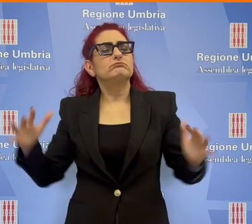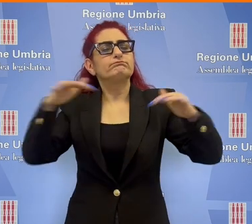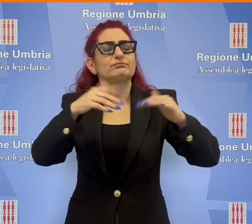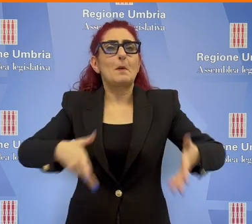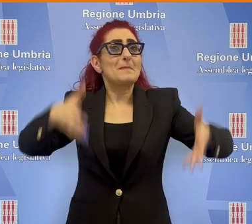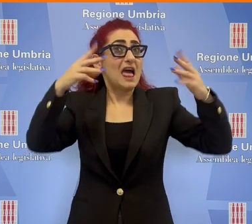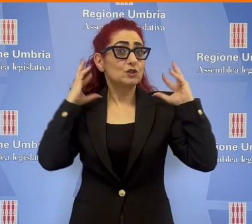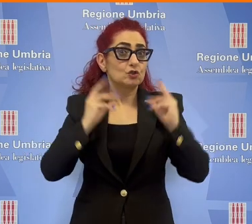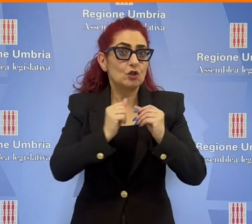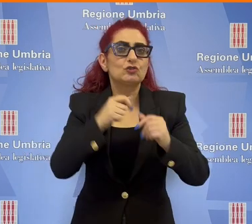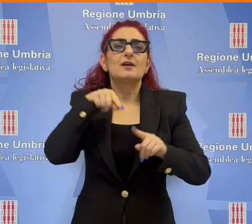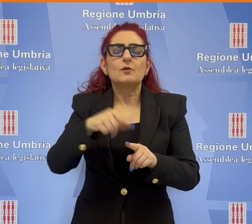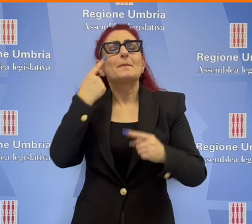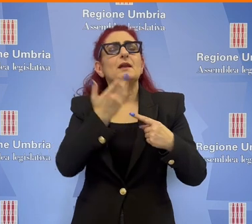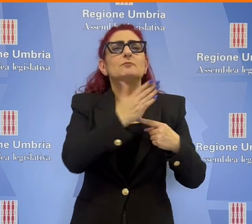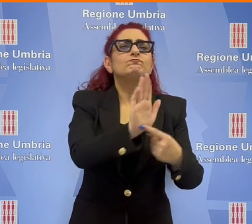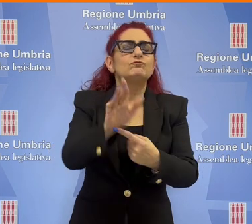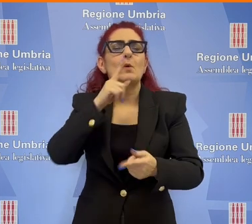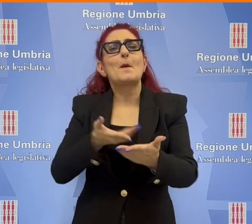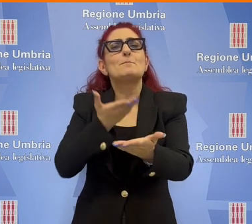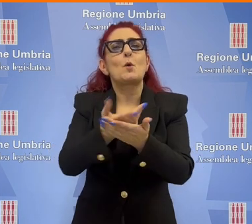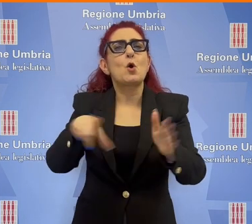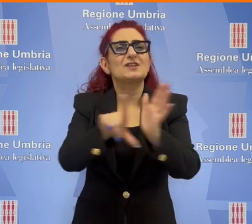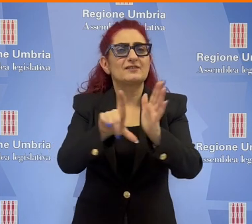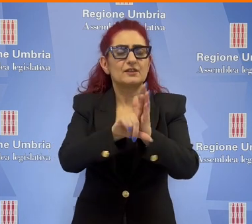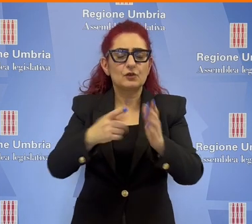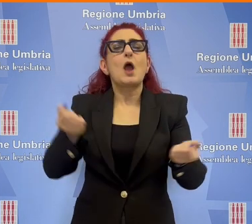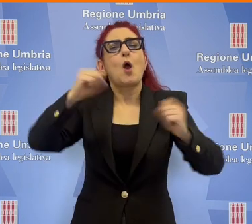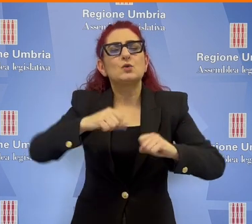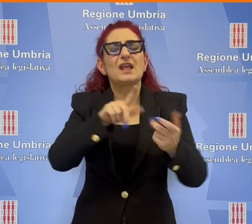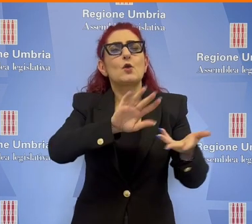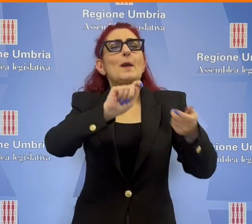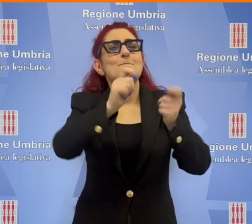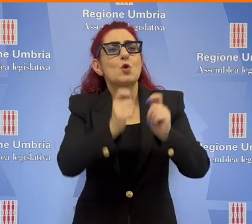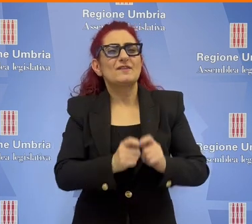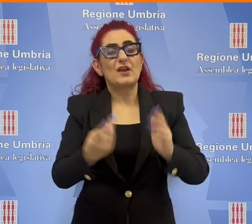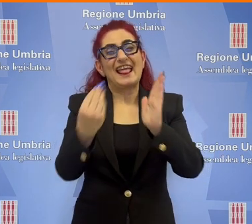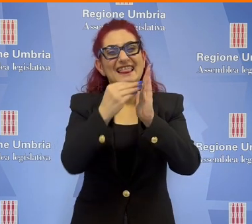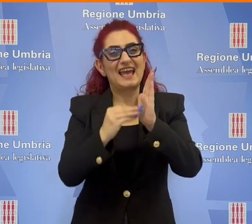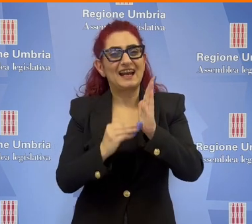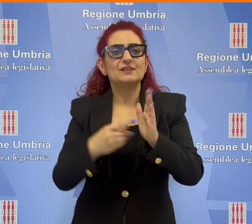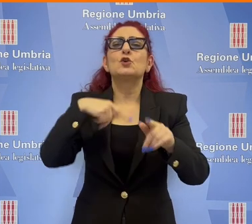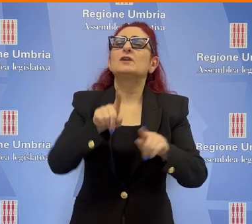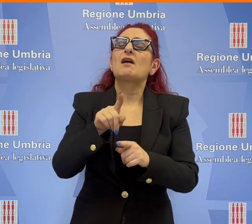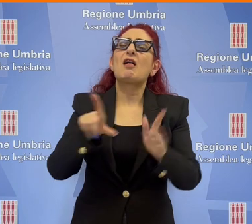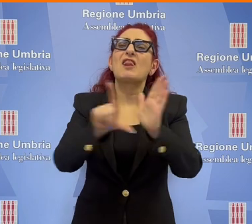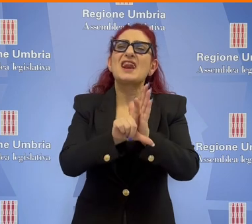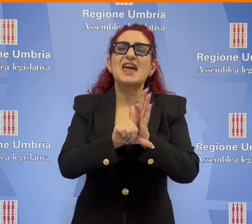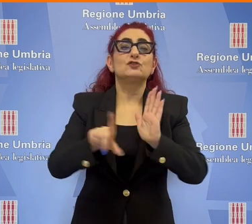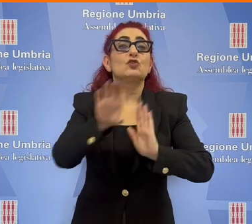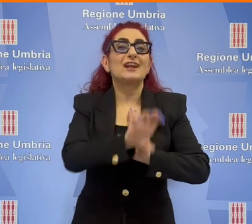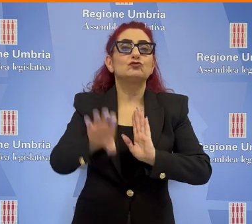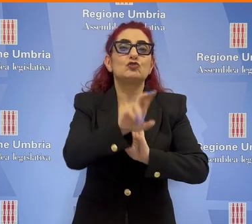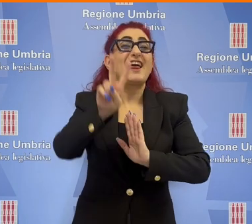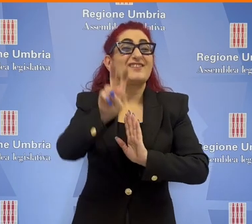Perugia per l'illustrazione della proposta di legge ulteriori modificazioni ed integrazioni alla legge regionale